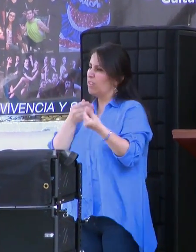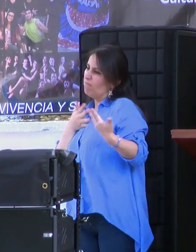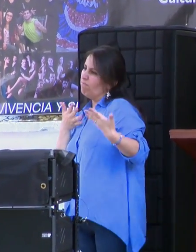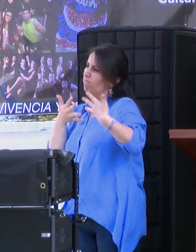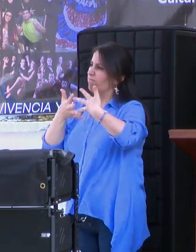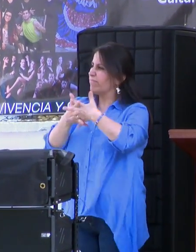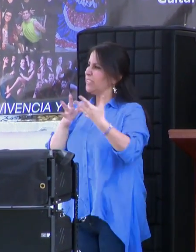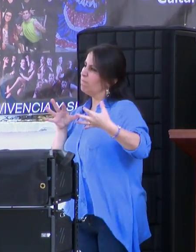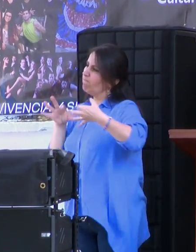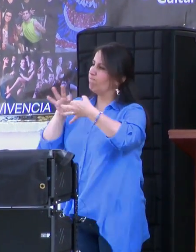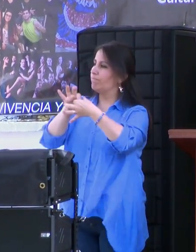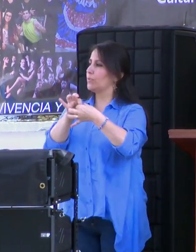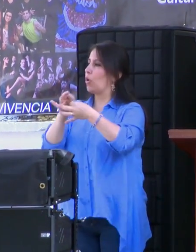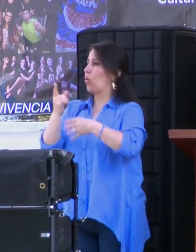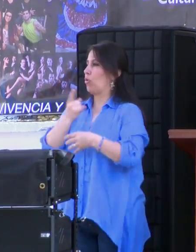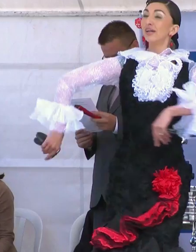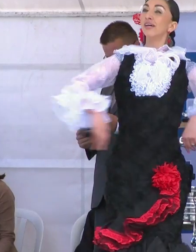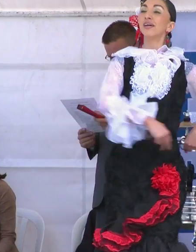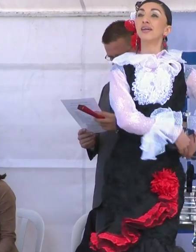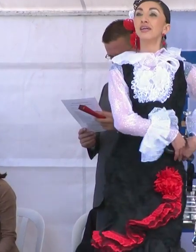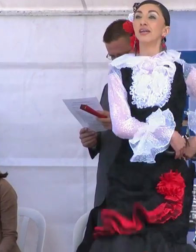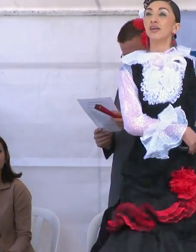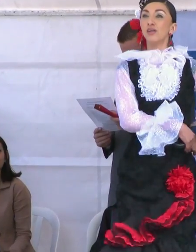compenetración con la Universidad Pedagógica.